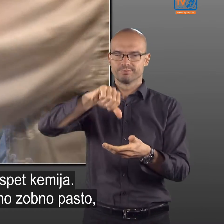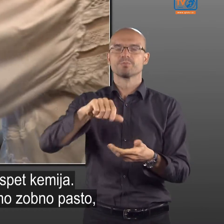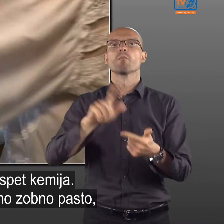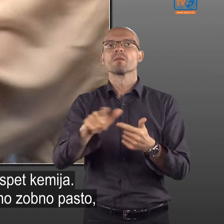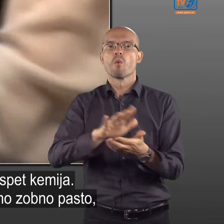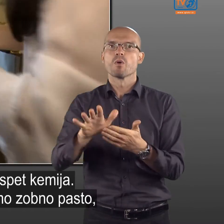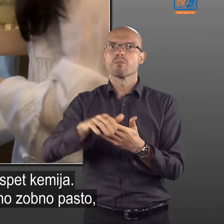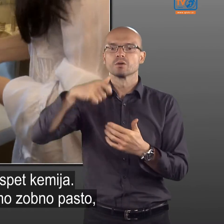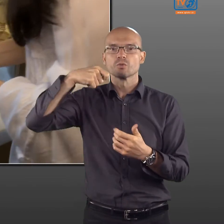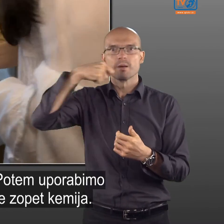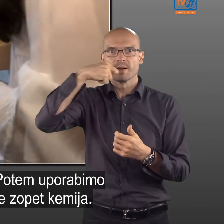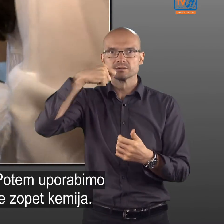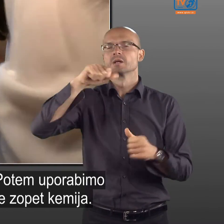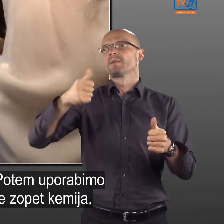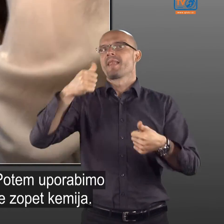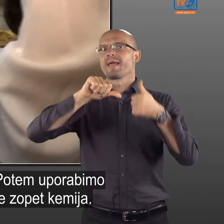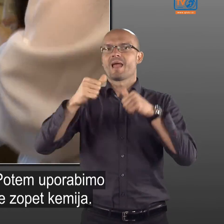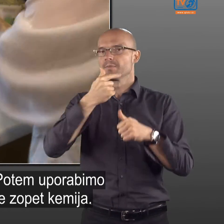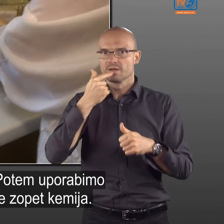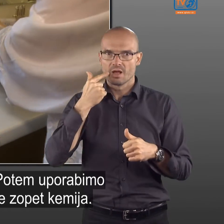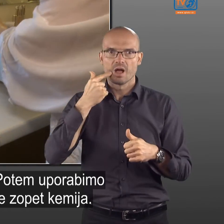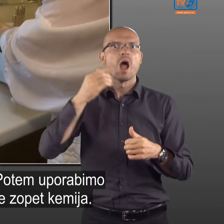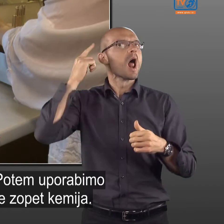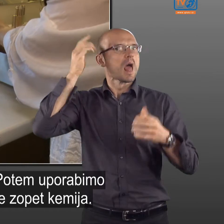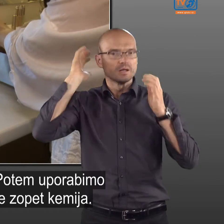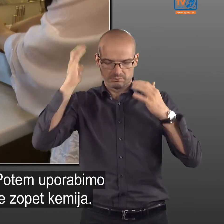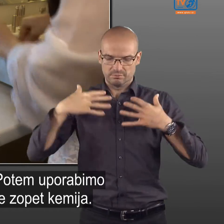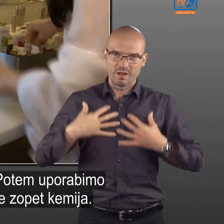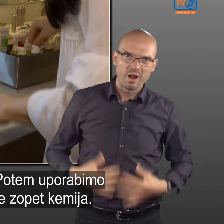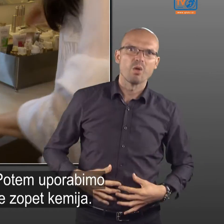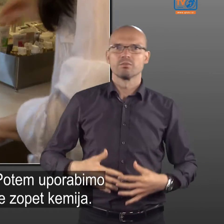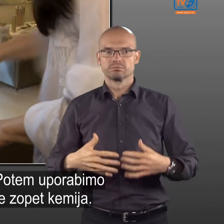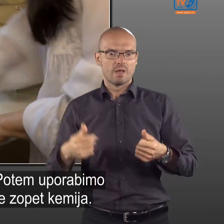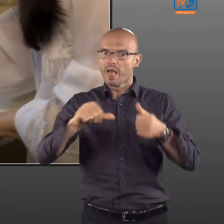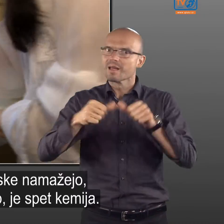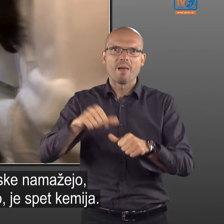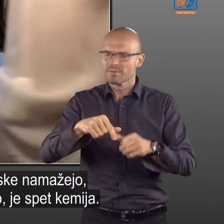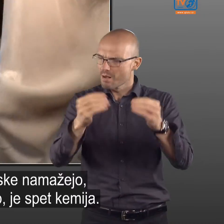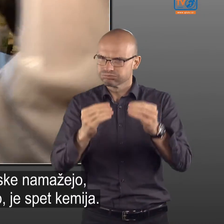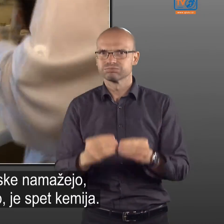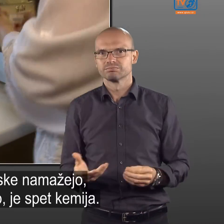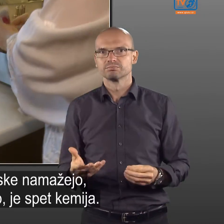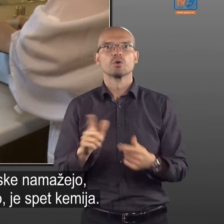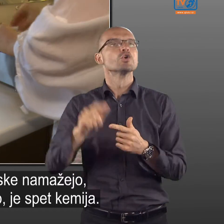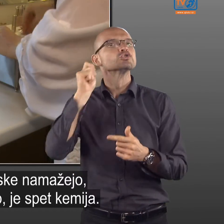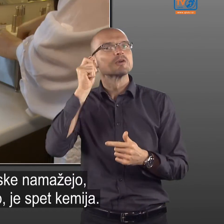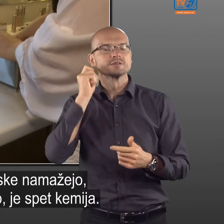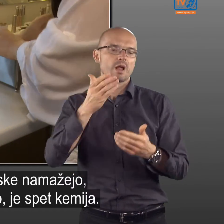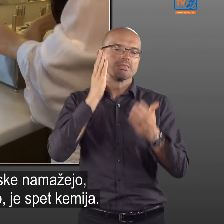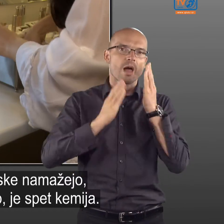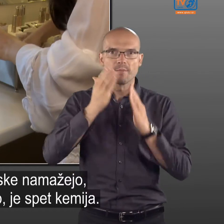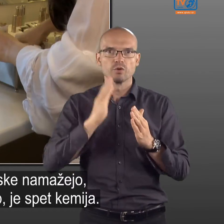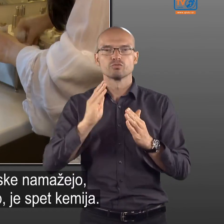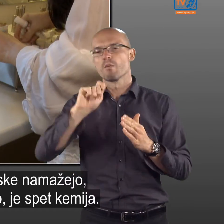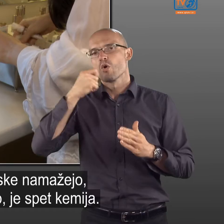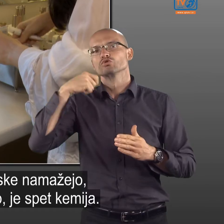Potem uporabimo zobno pasto, je zopet kemija, potem uporabimo losjon za telo, je zopet kemija, potem uporabijo ženske, se